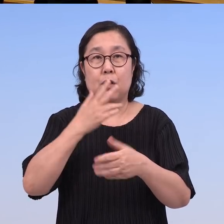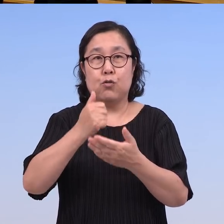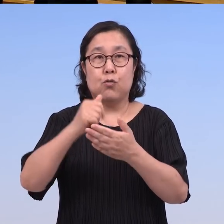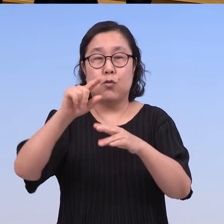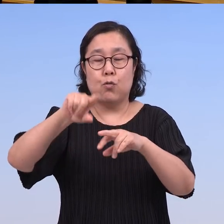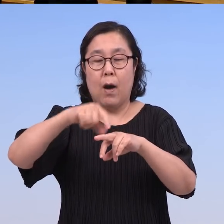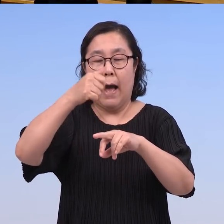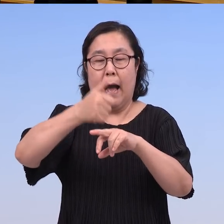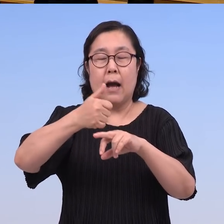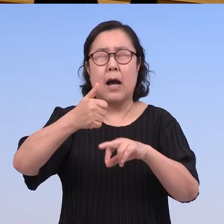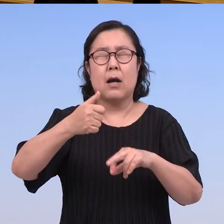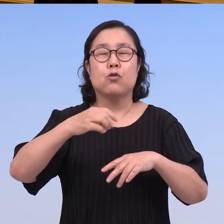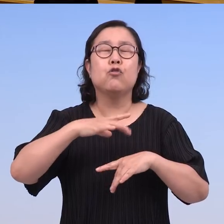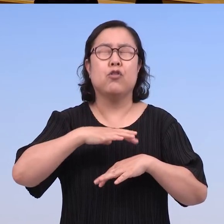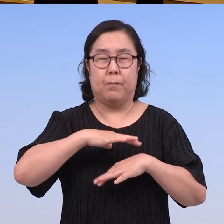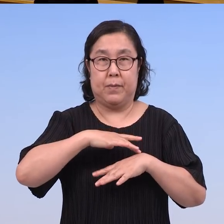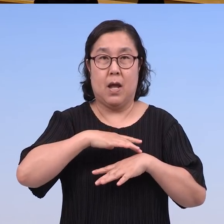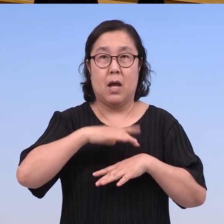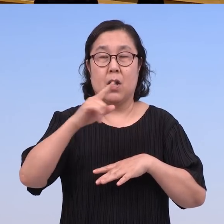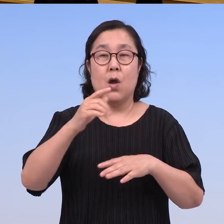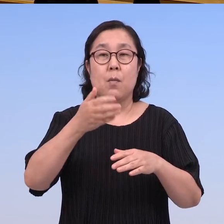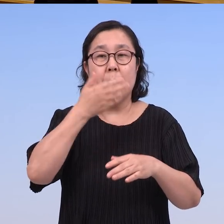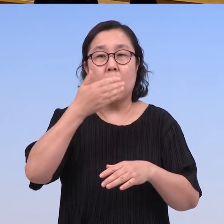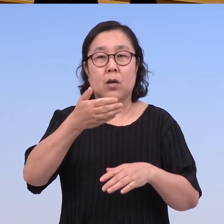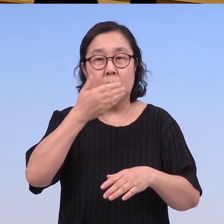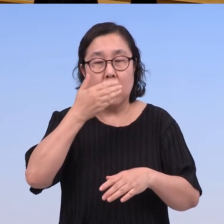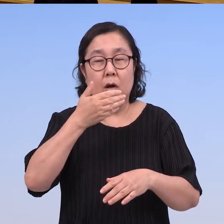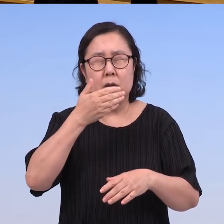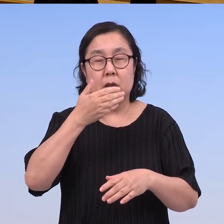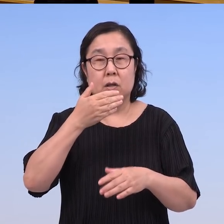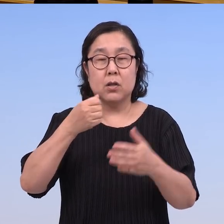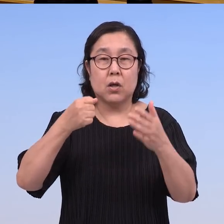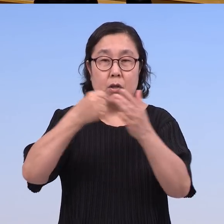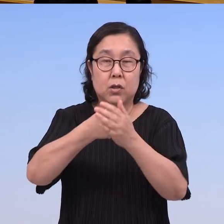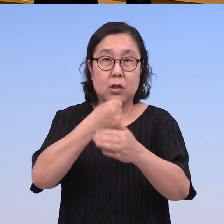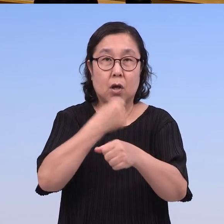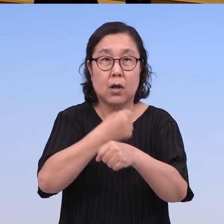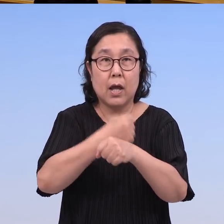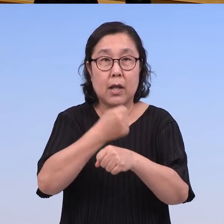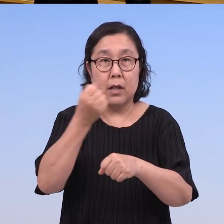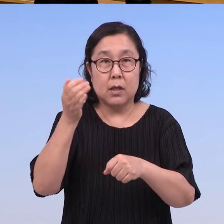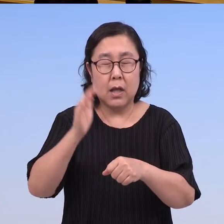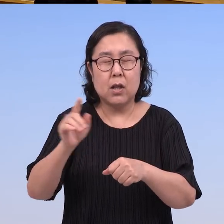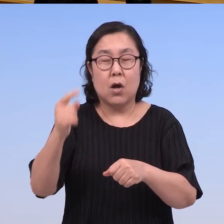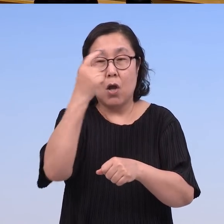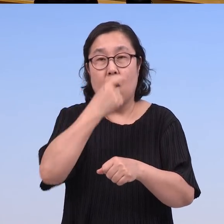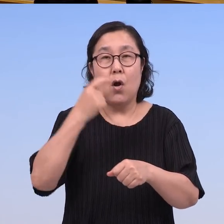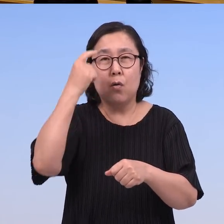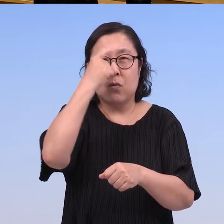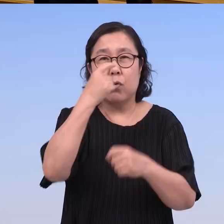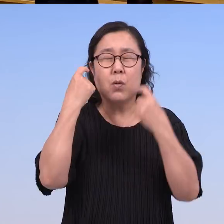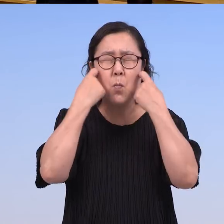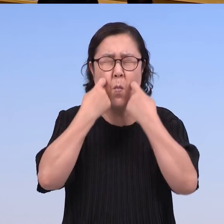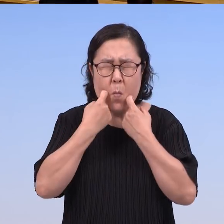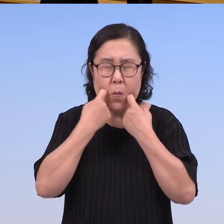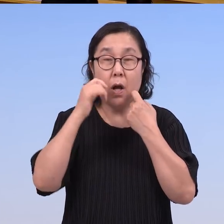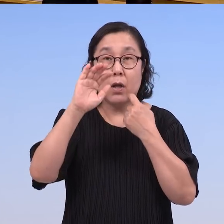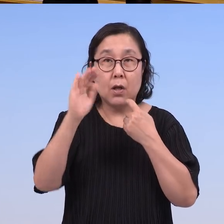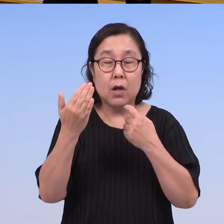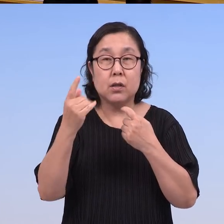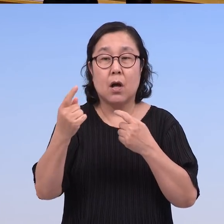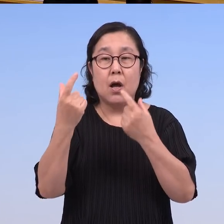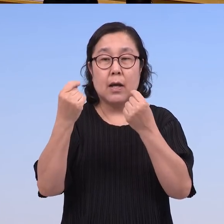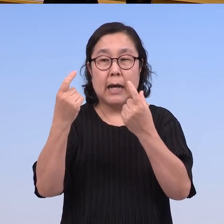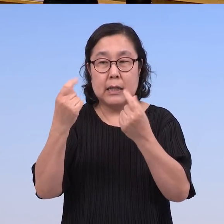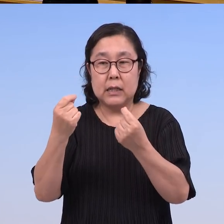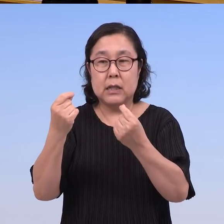이르되 내가 내 주 왕을 두려워하노라. 그가 너희 먹을 것과 너희 마실 것을 지정하셨거늘 너희의 얼굴이 초췌하여